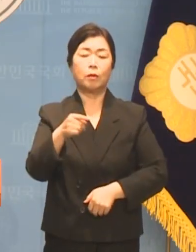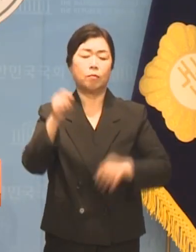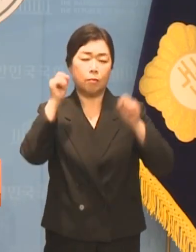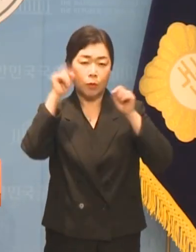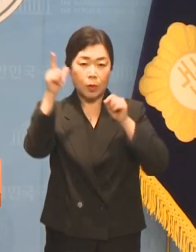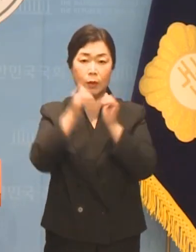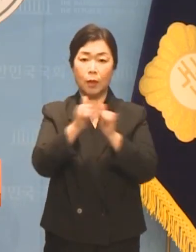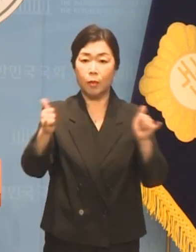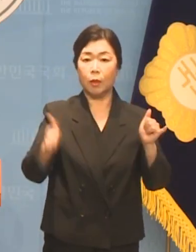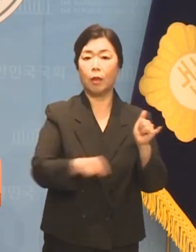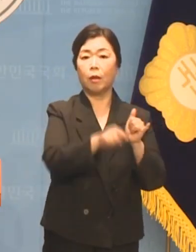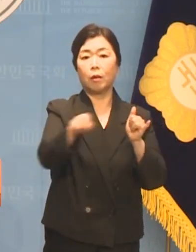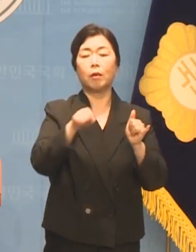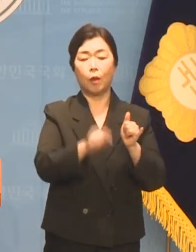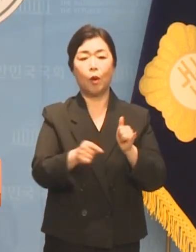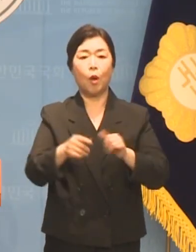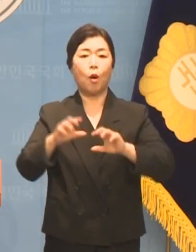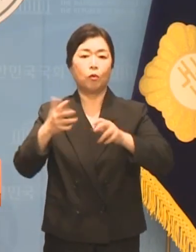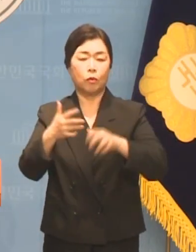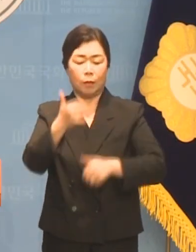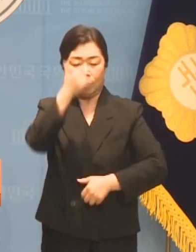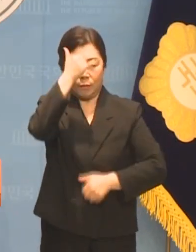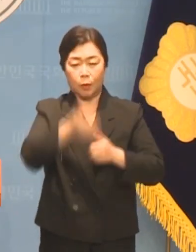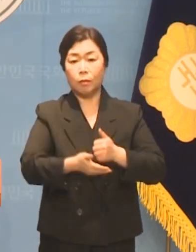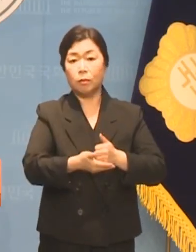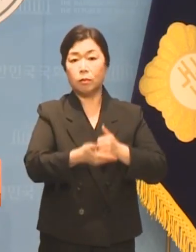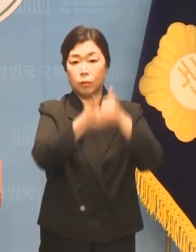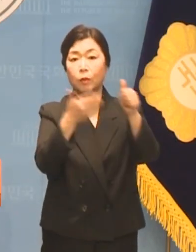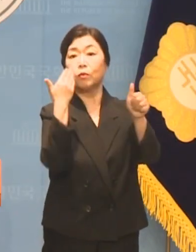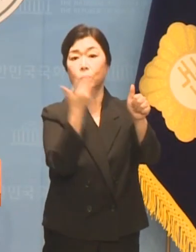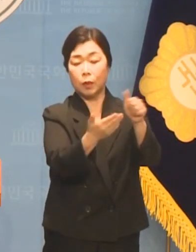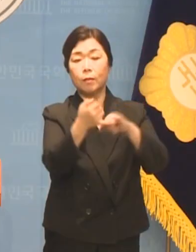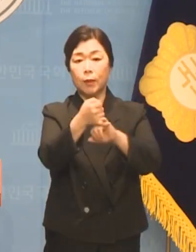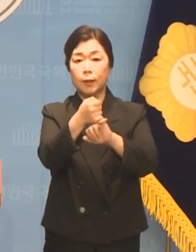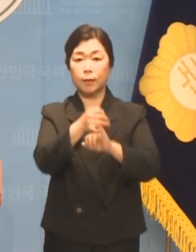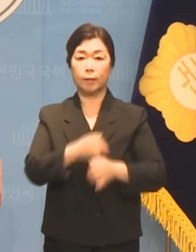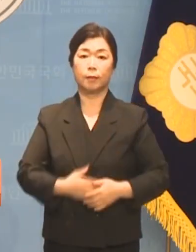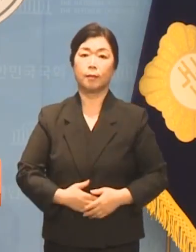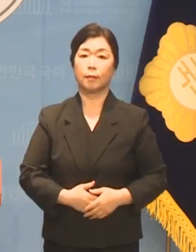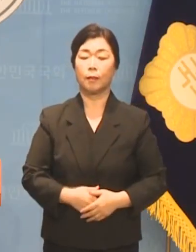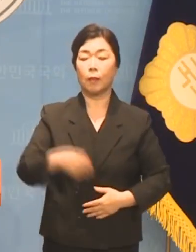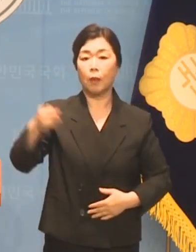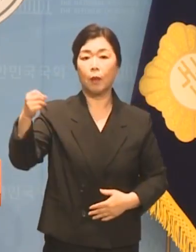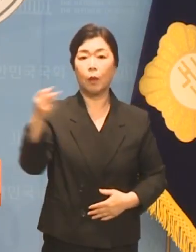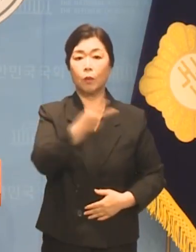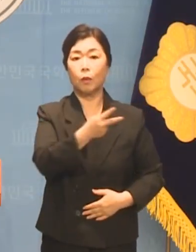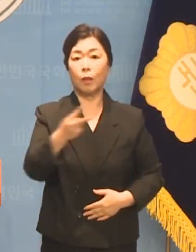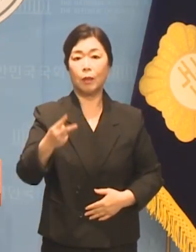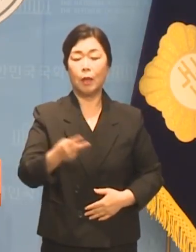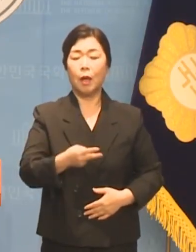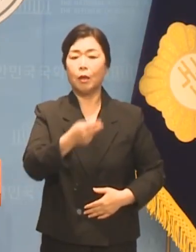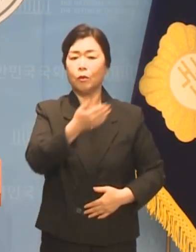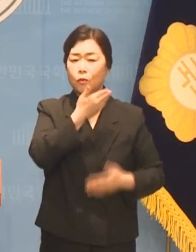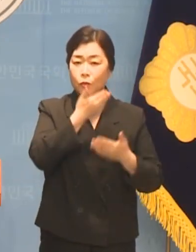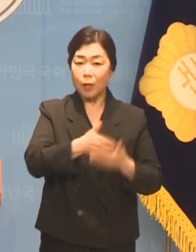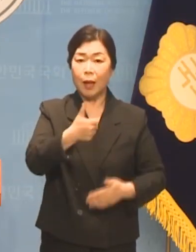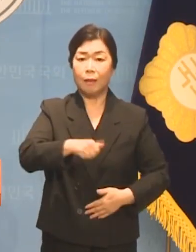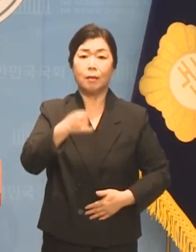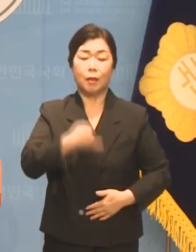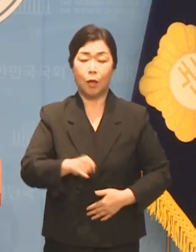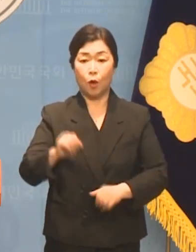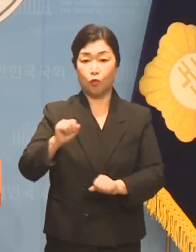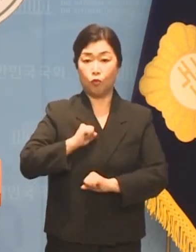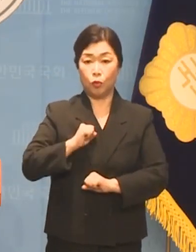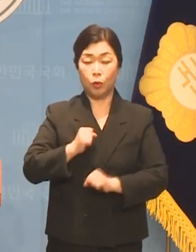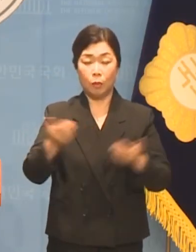영웅들에게 국가가 최고의 예우를 다하겠습니다. 또한 우리 귀한 아들, 딸들이 군 복무